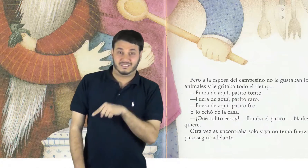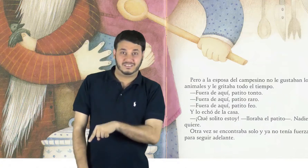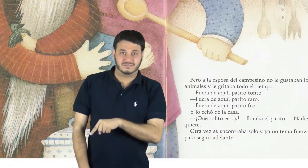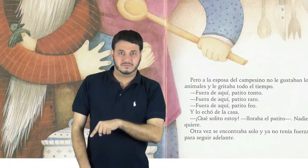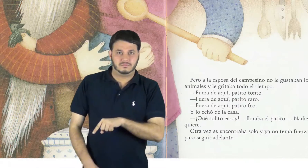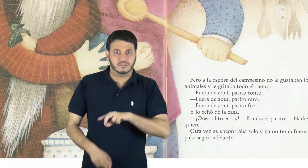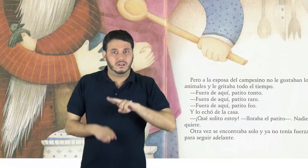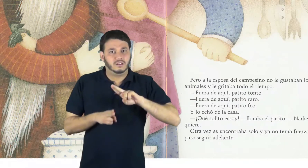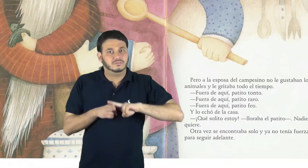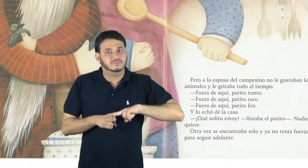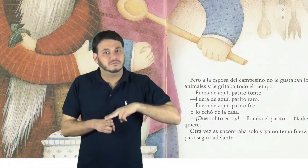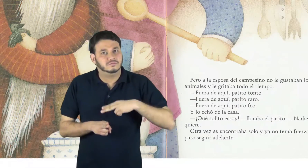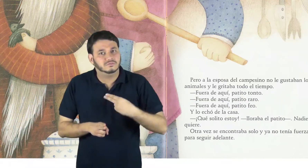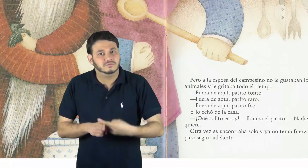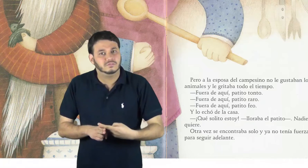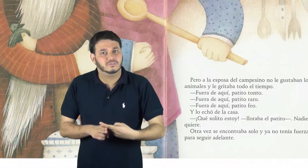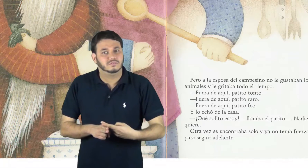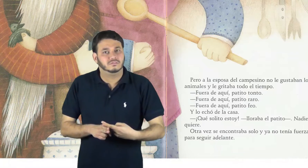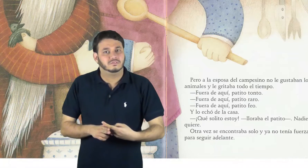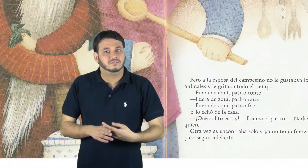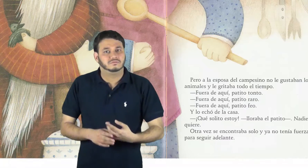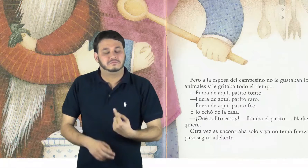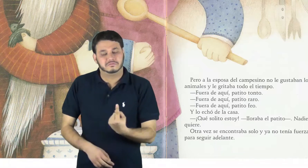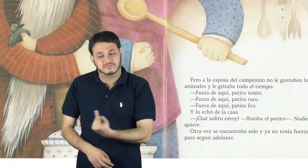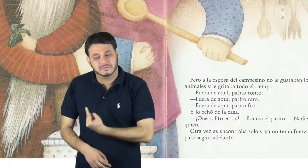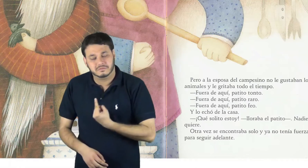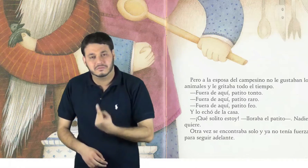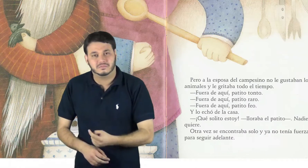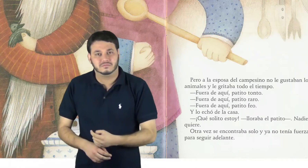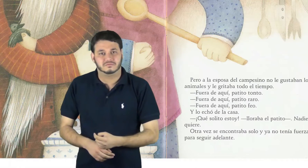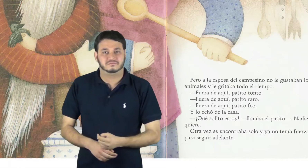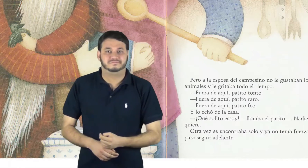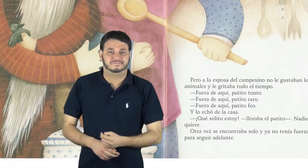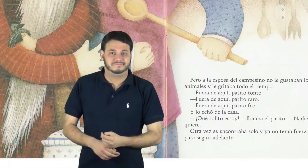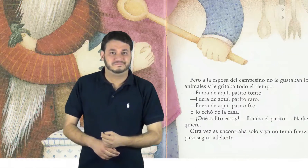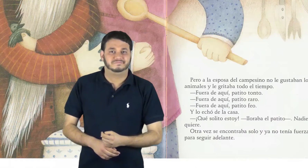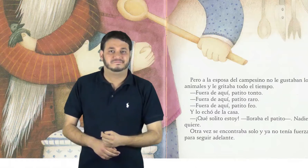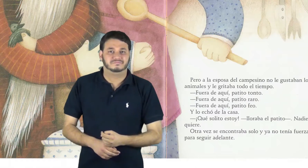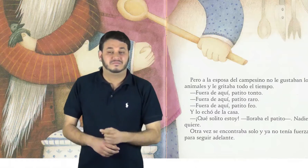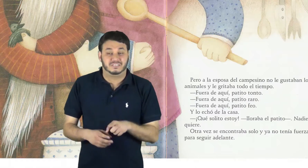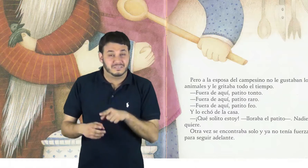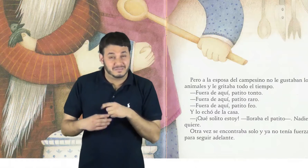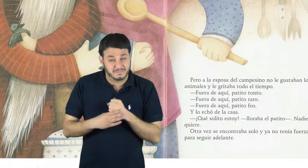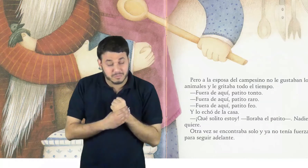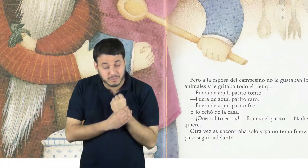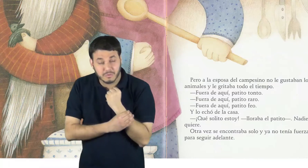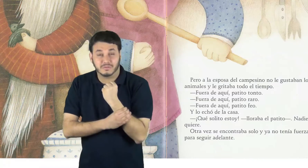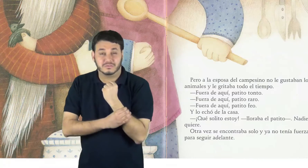otra vez se encontraba solo y ya no tenía fuerzas para seguir adelante